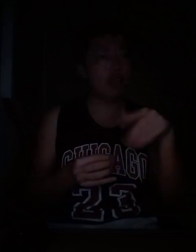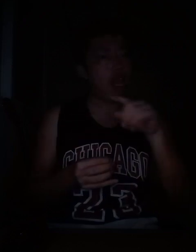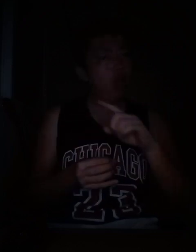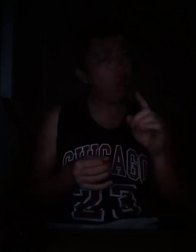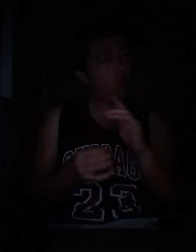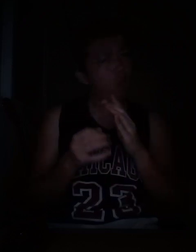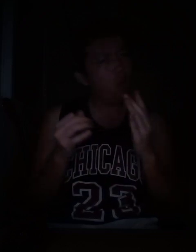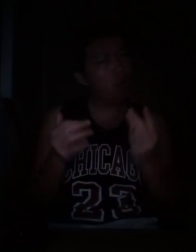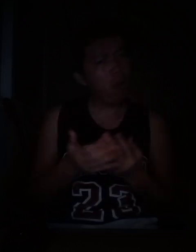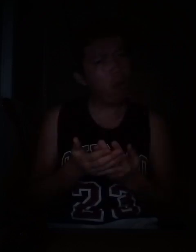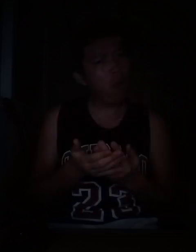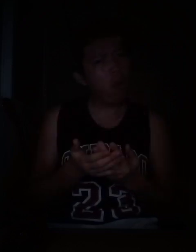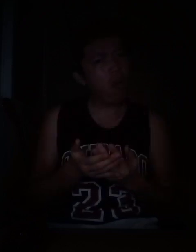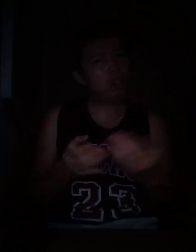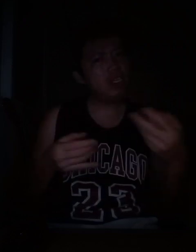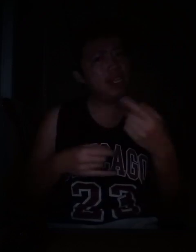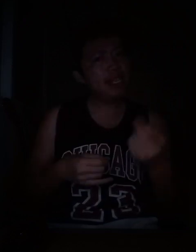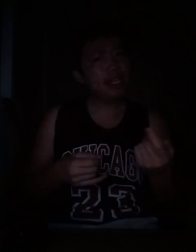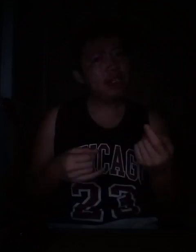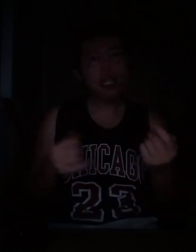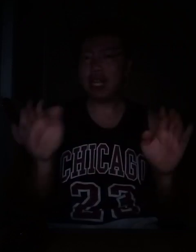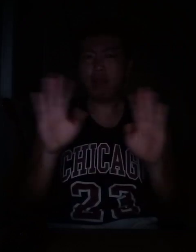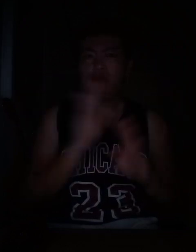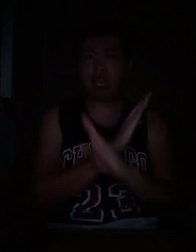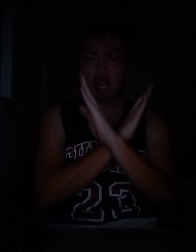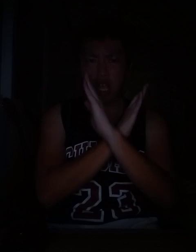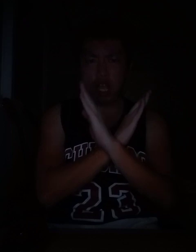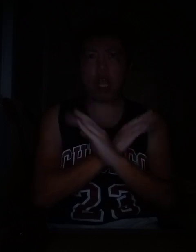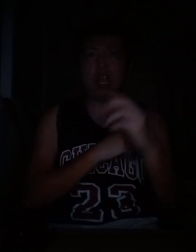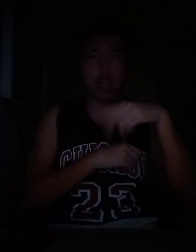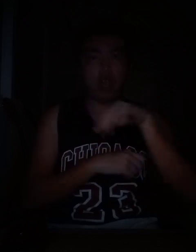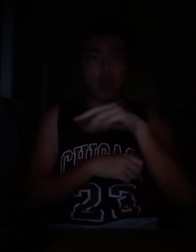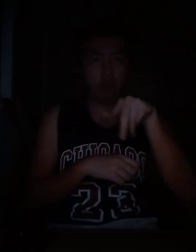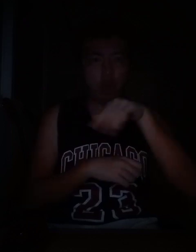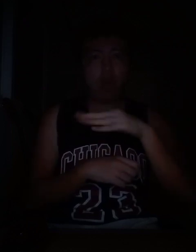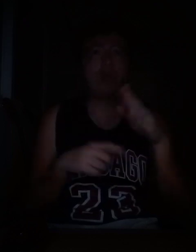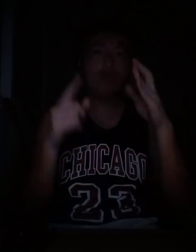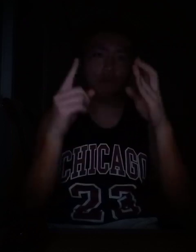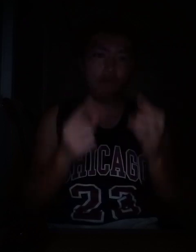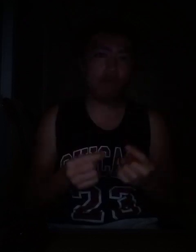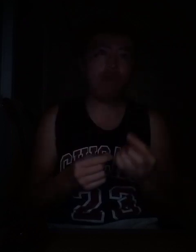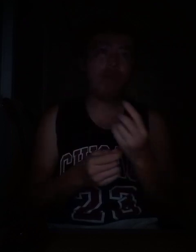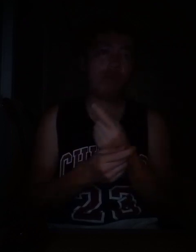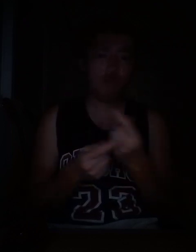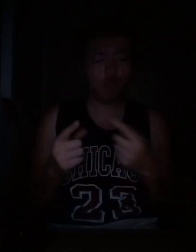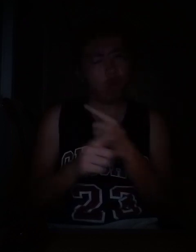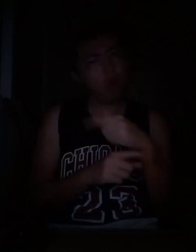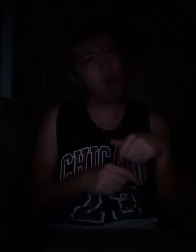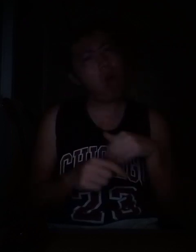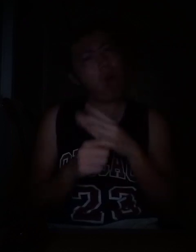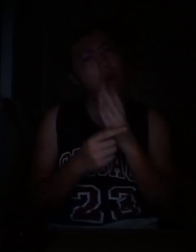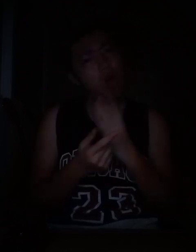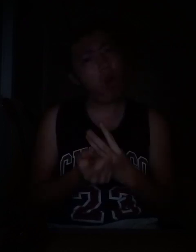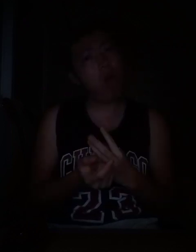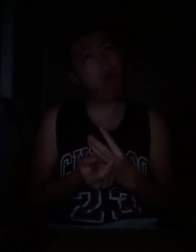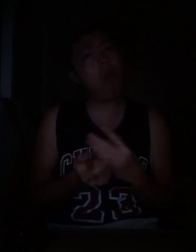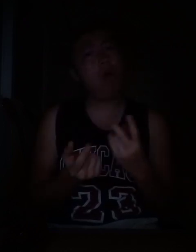좀 호응이 있다든지 나쁘진 않았다 싶으면은 이게 좀 더 공론화되고 예산 필요하다 이렇게